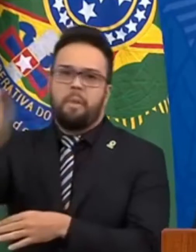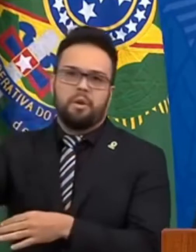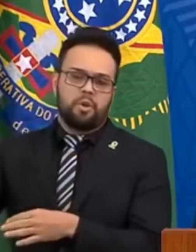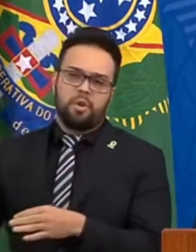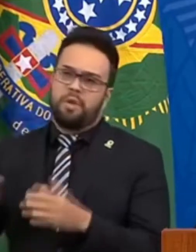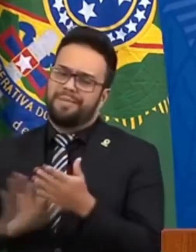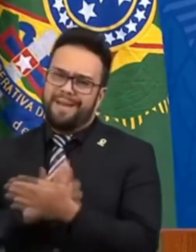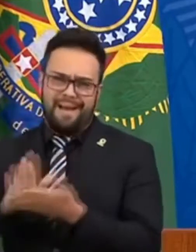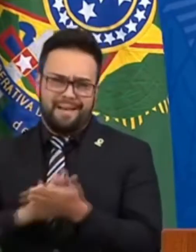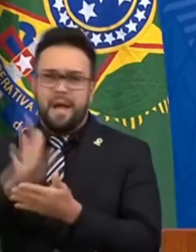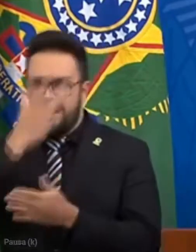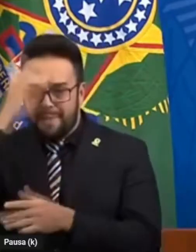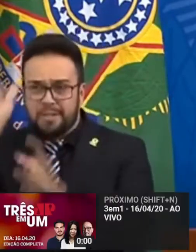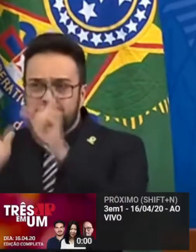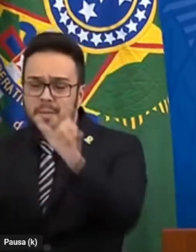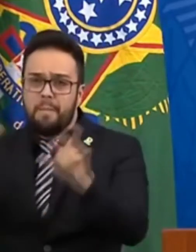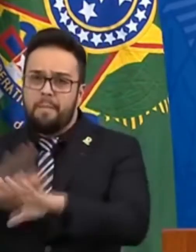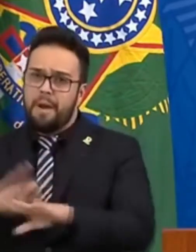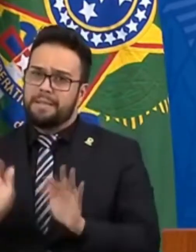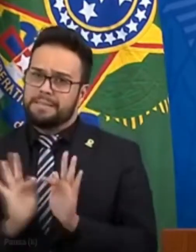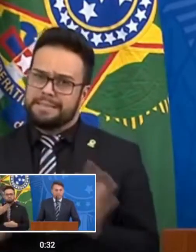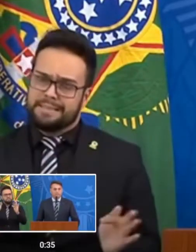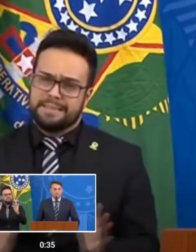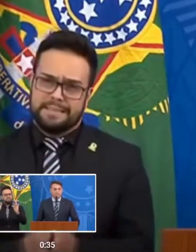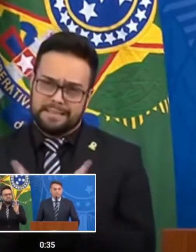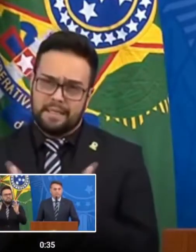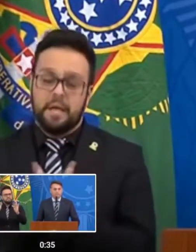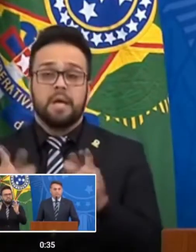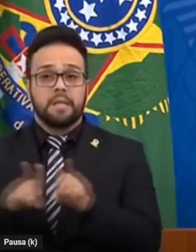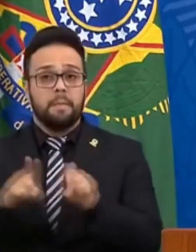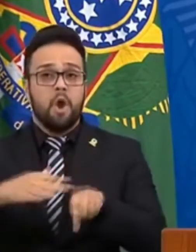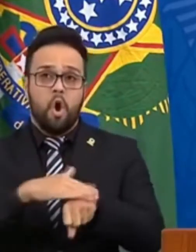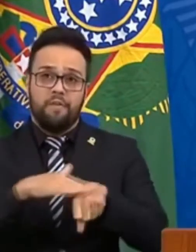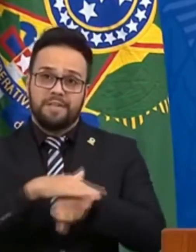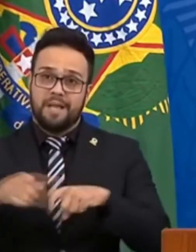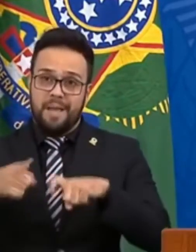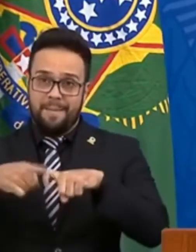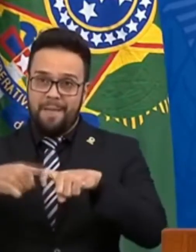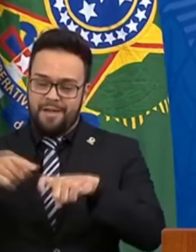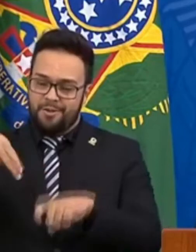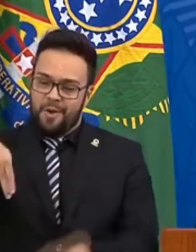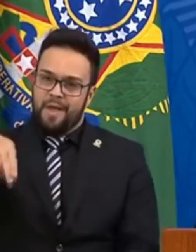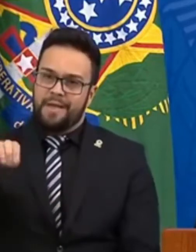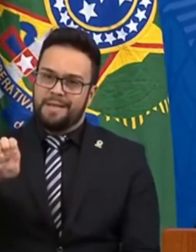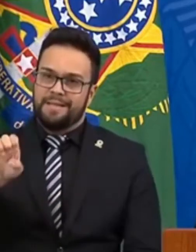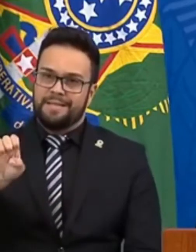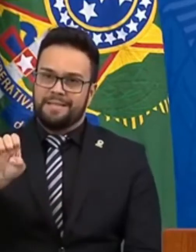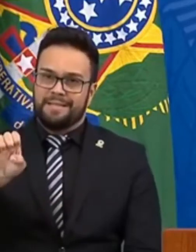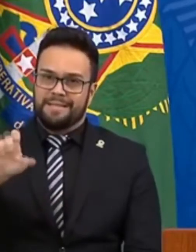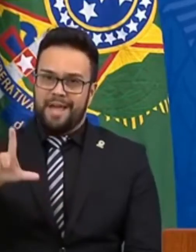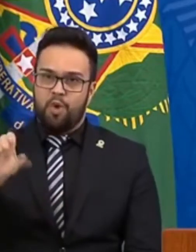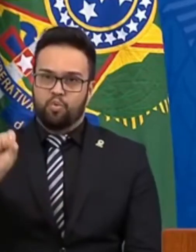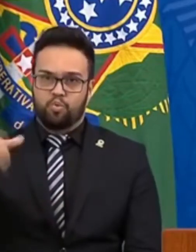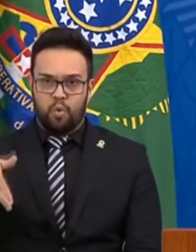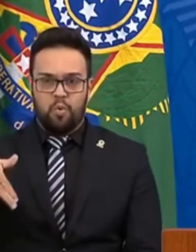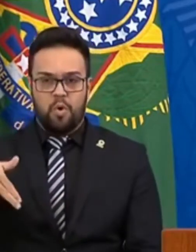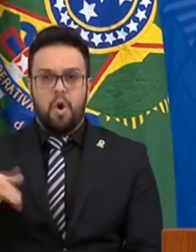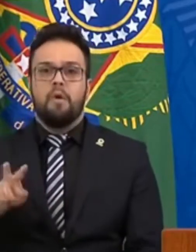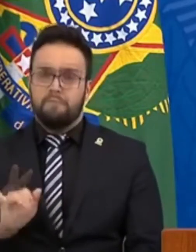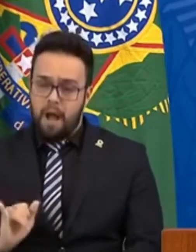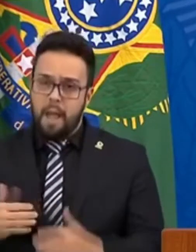necessitados bom e o que eu conversei com o doutor nelson é que gradativamente